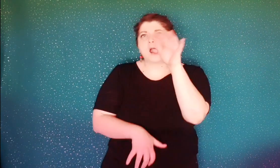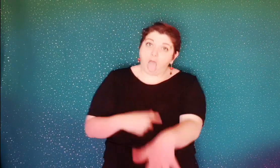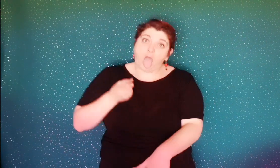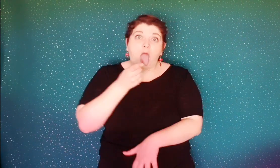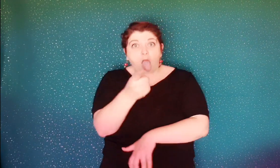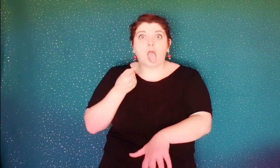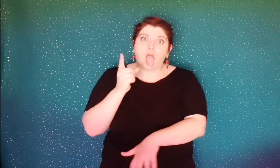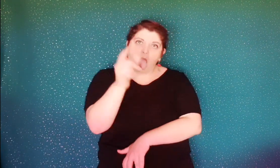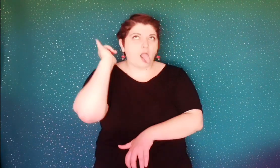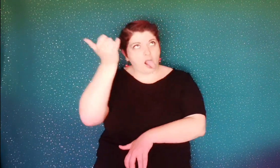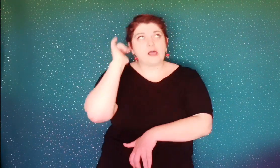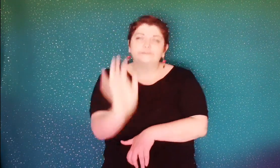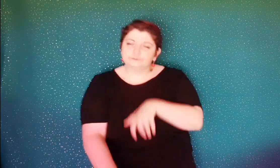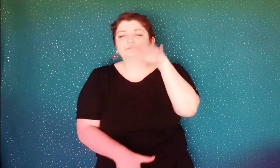Après avoir marché un long moment,